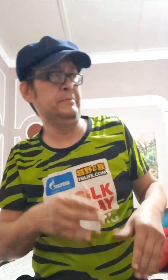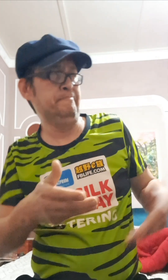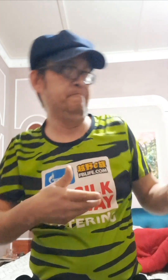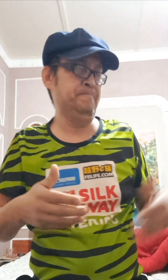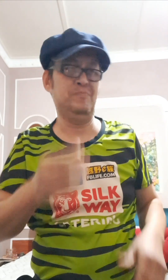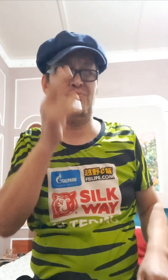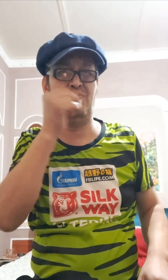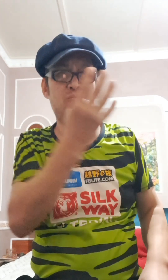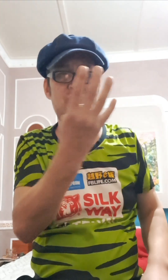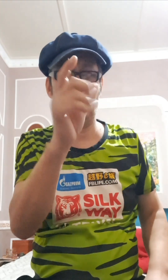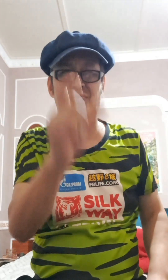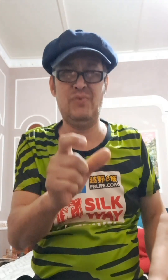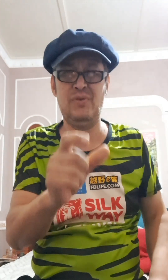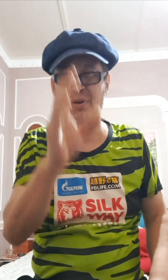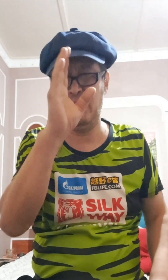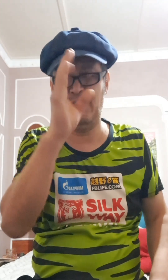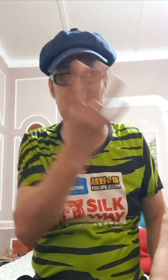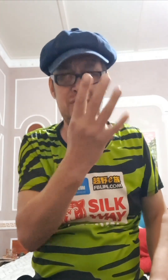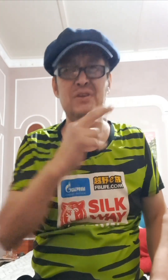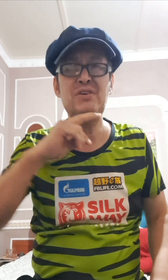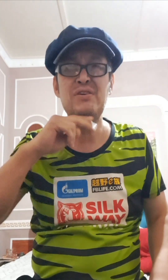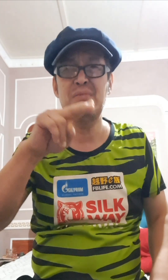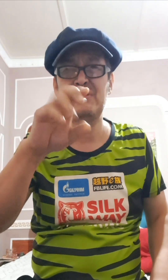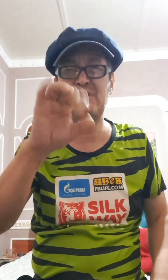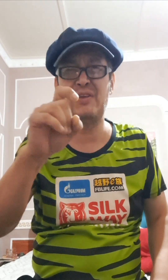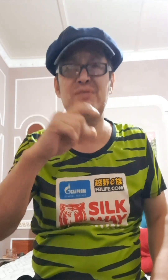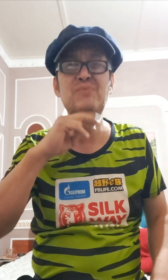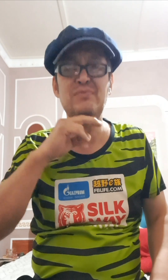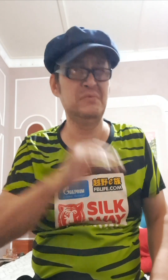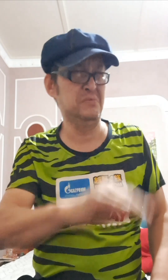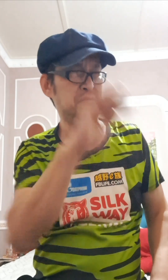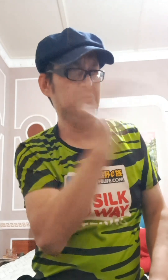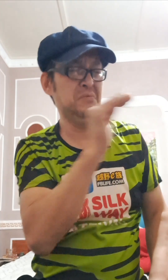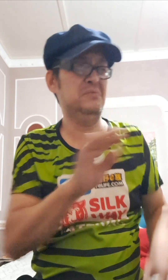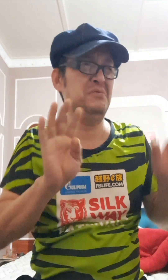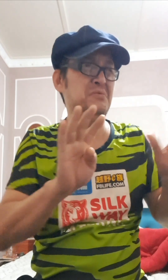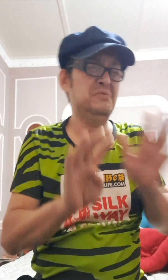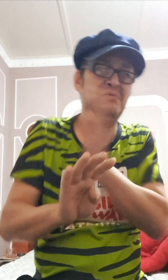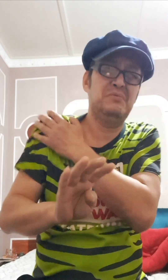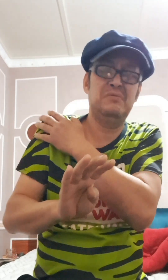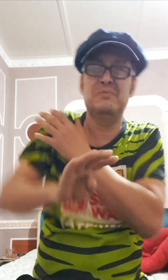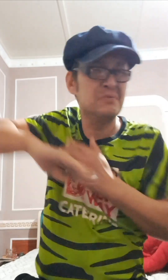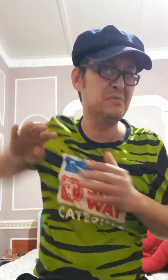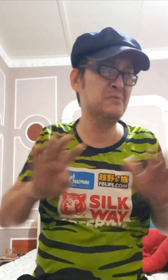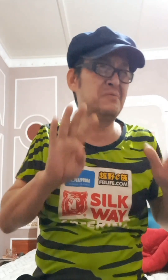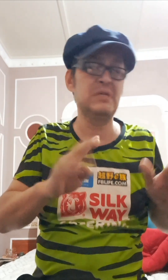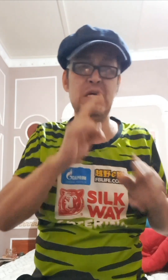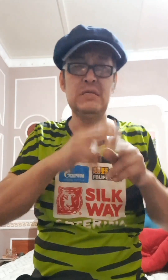puedan contaminar la bebida. Luego vi a un empleado oler el grano y le pregunté por qué lo hacía. Me respondió que era